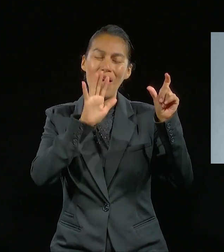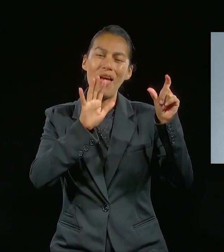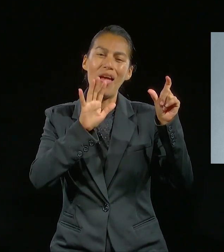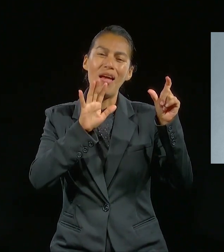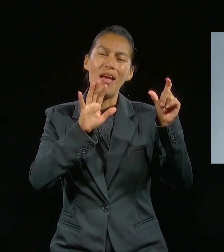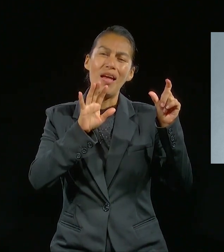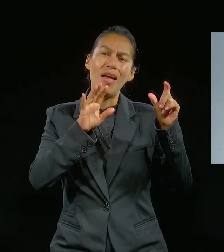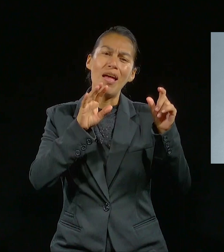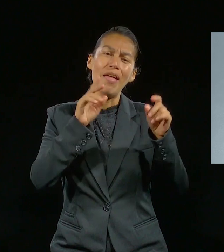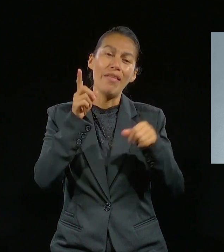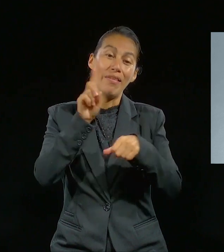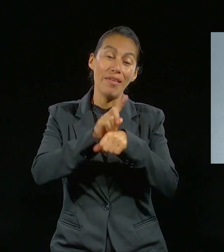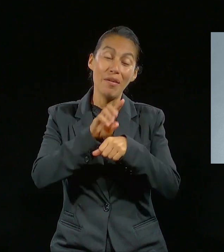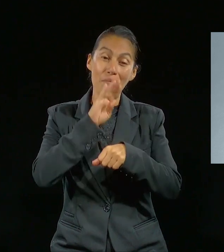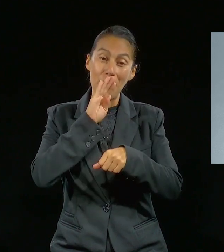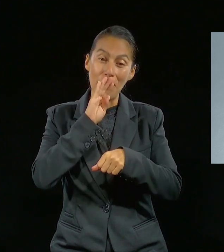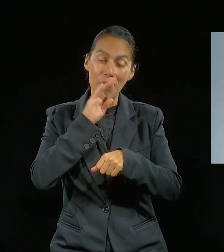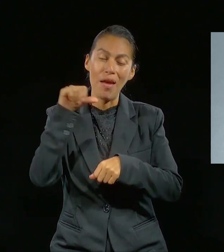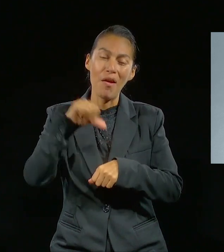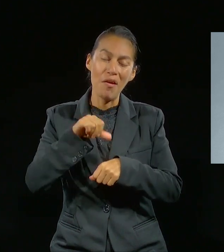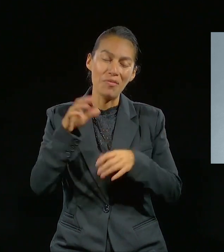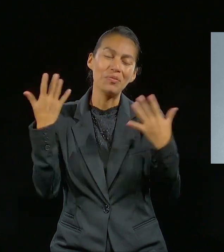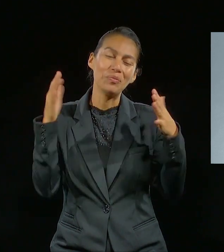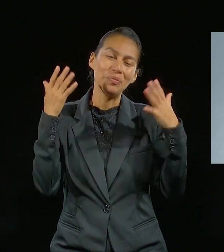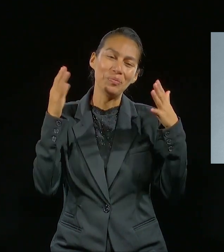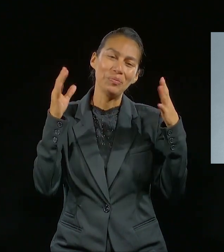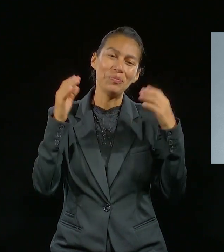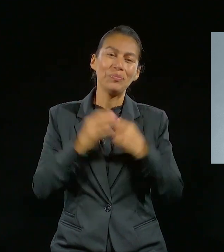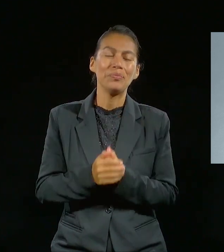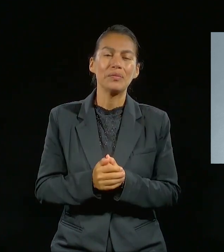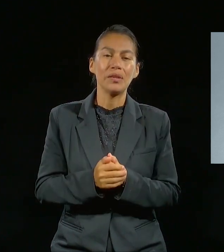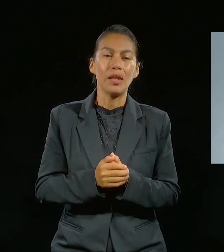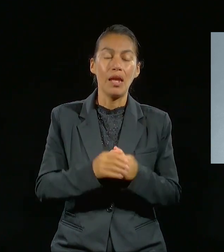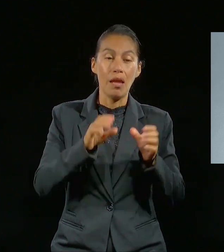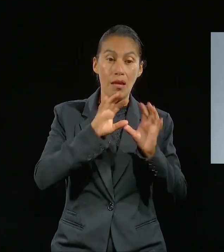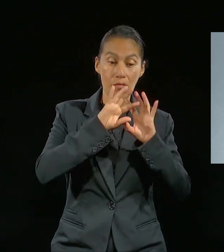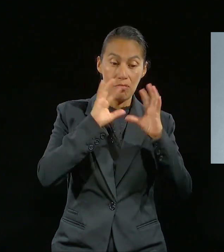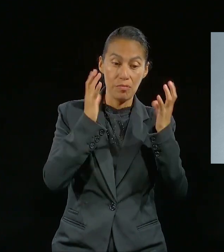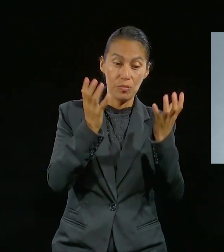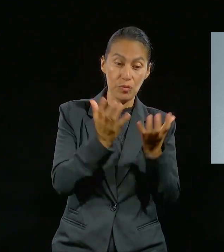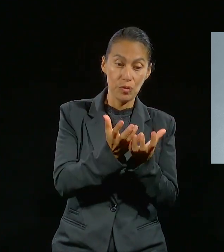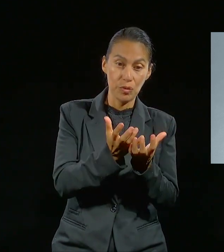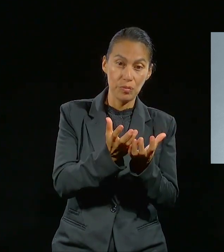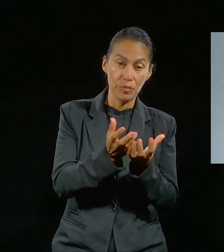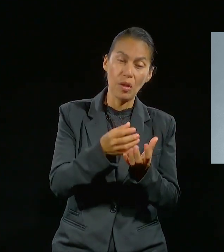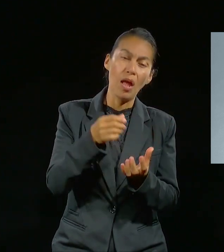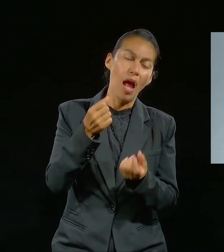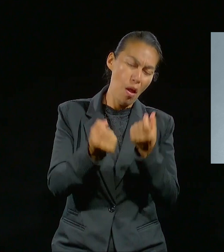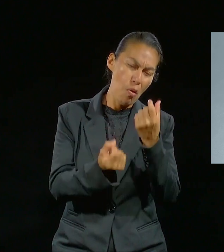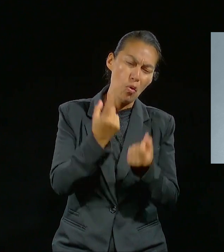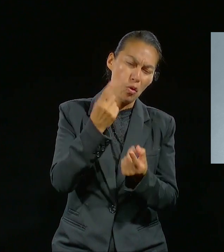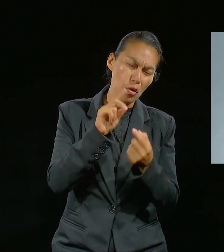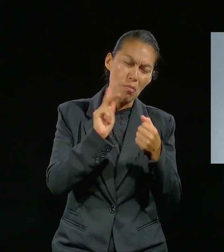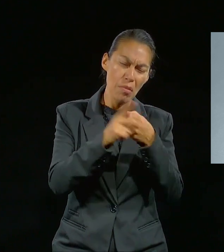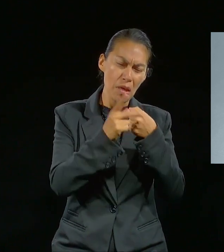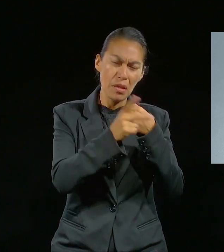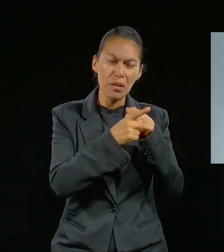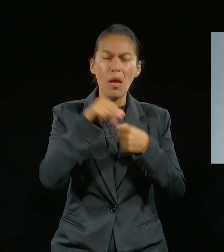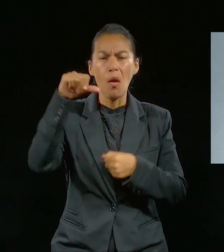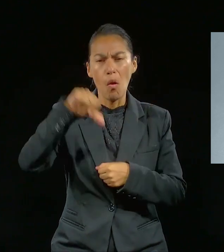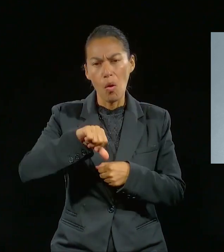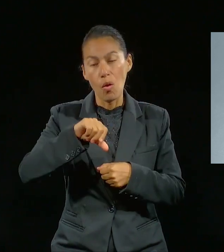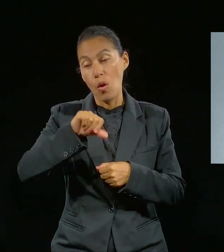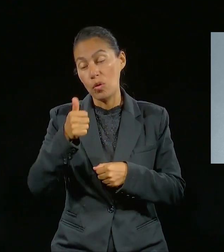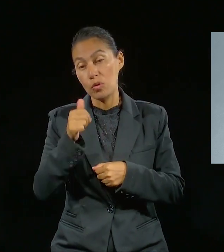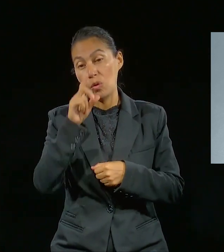se celebra también en diferentes épocas, diferentes días. Sin duda, hay